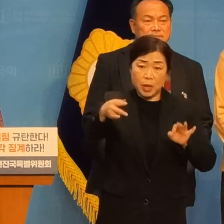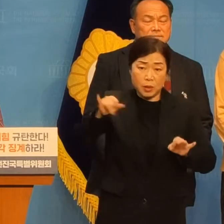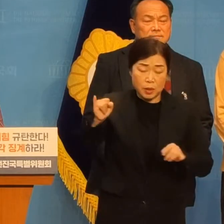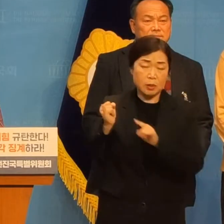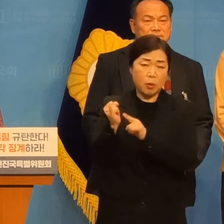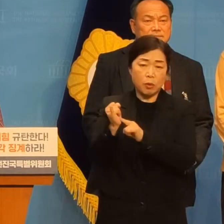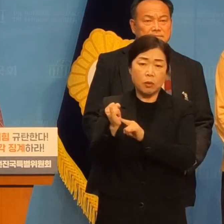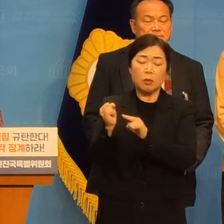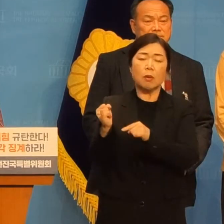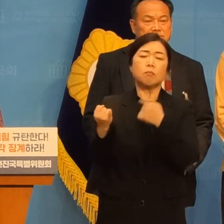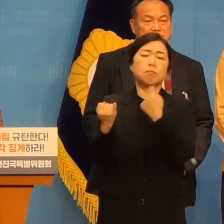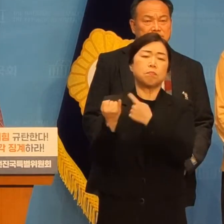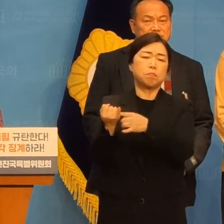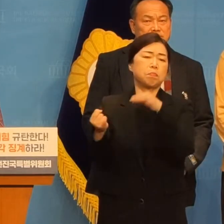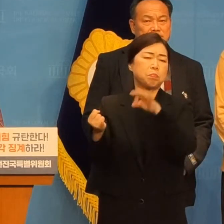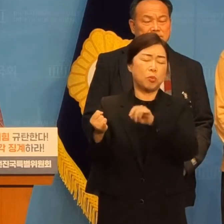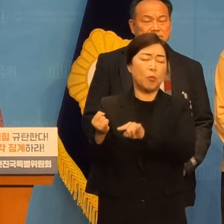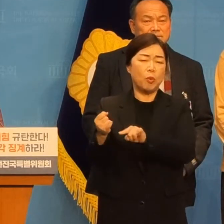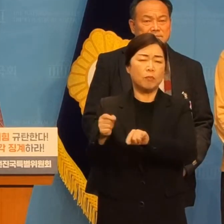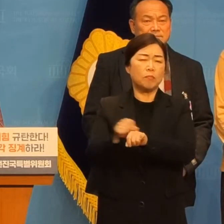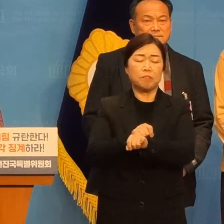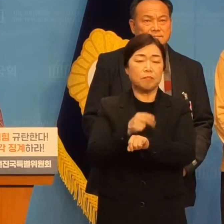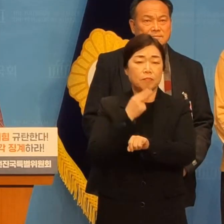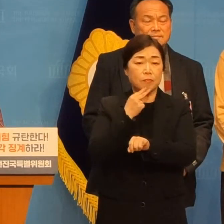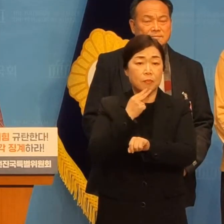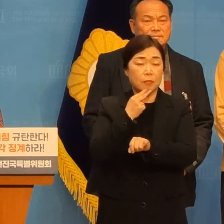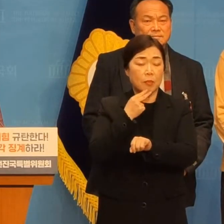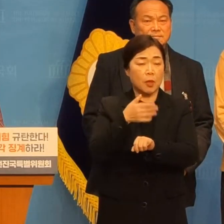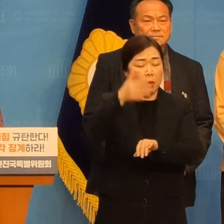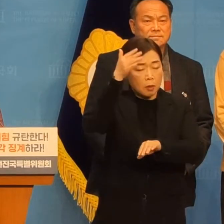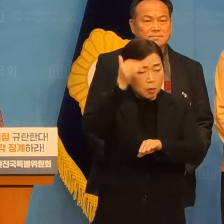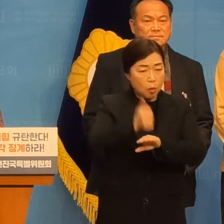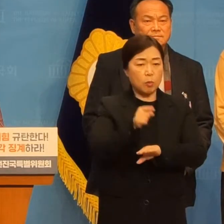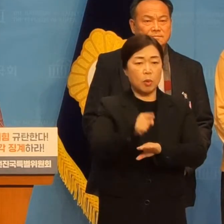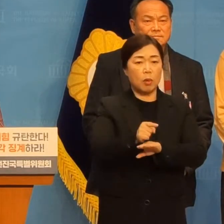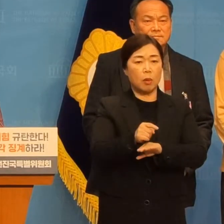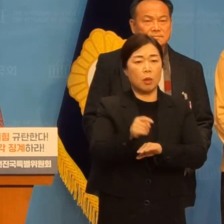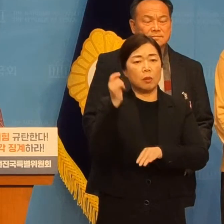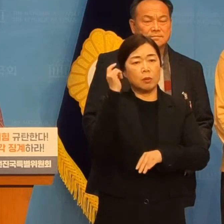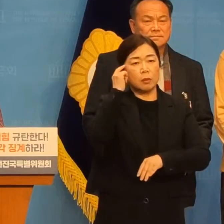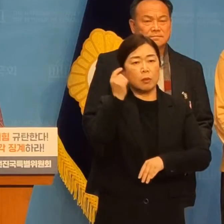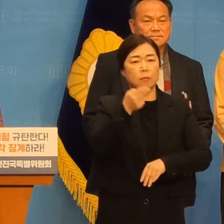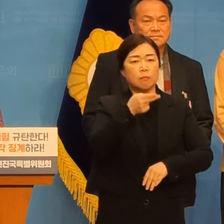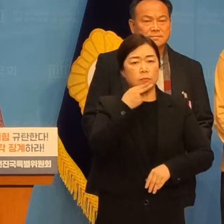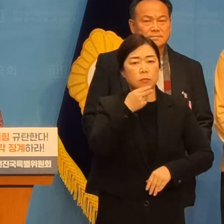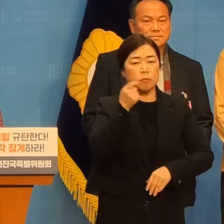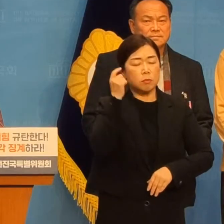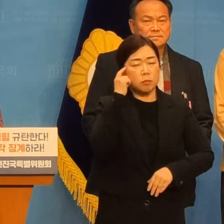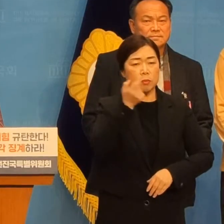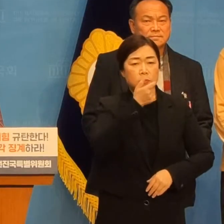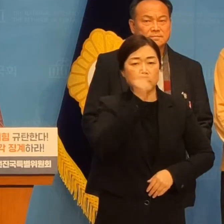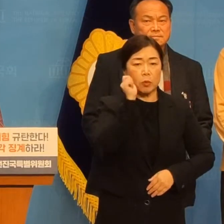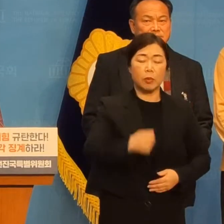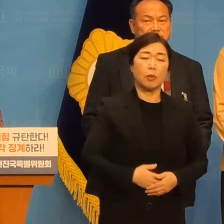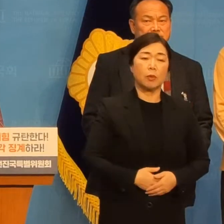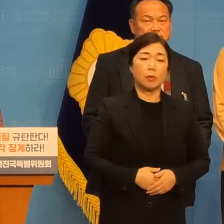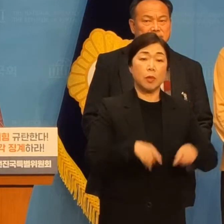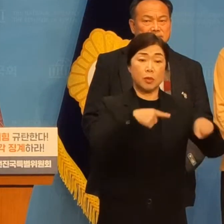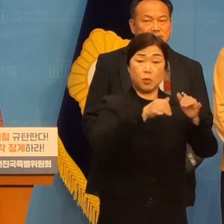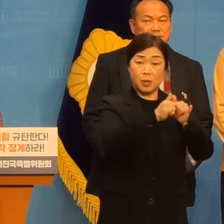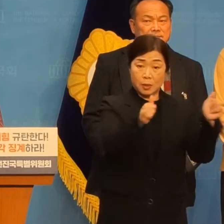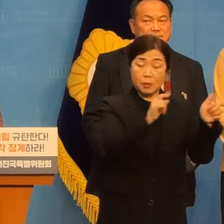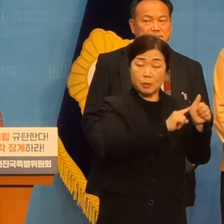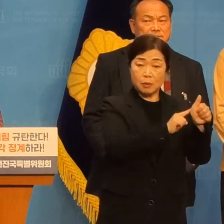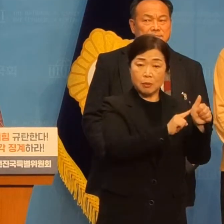국민의힘 청년 정치인은 결국 철부지 정치인으로 전락합니다. 이런 발언을 하는 사람이